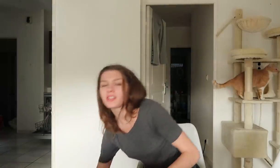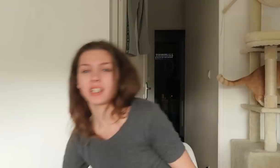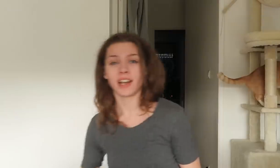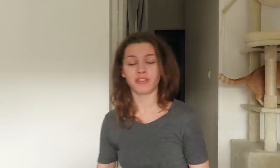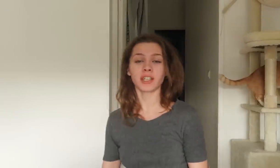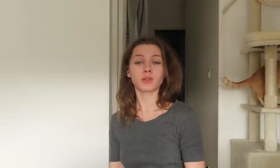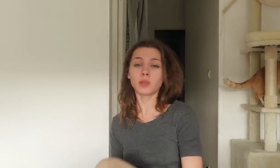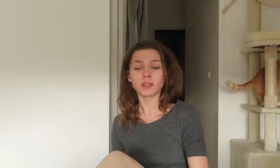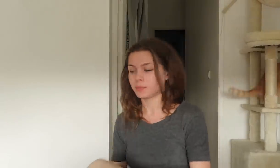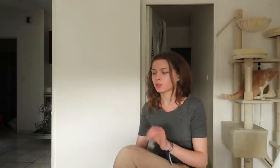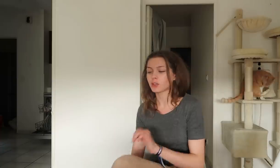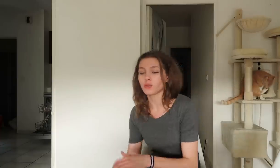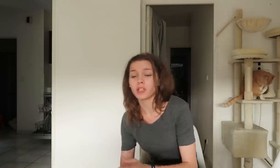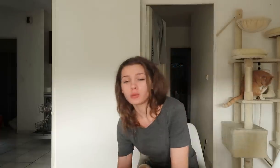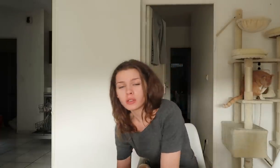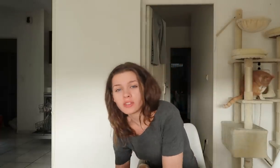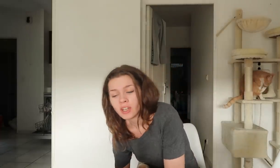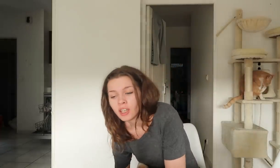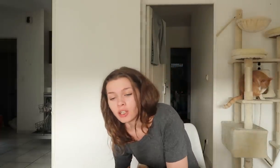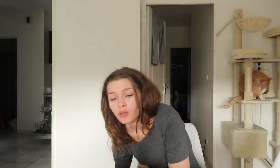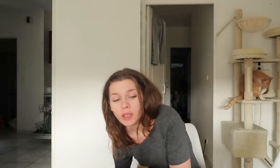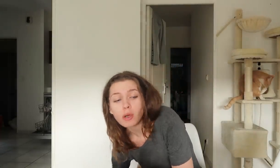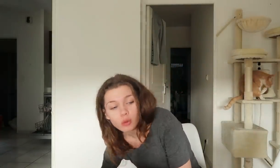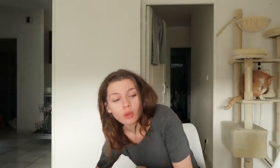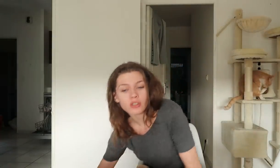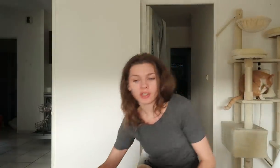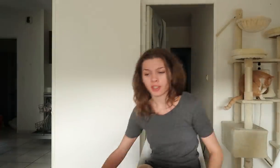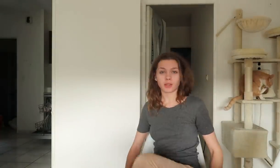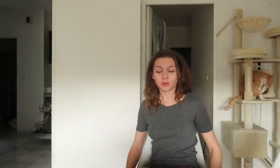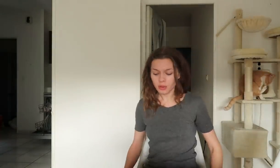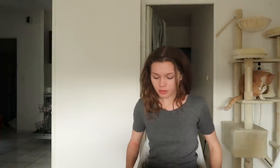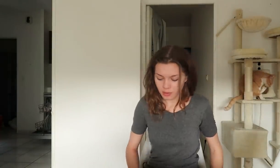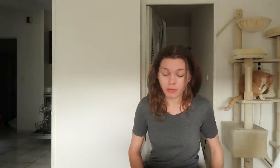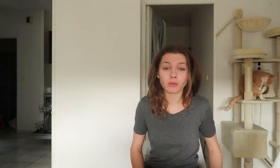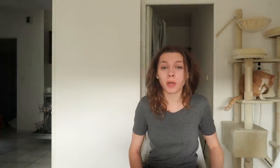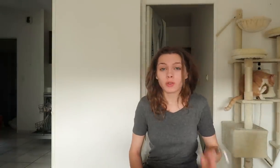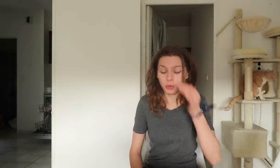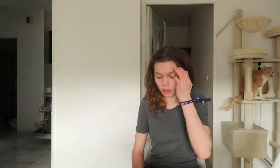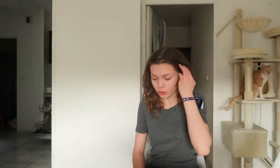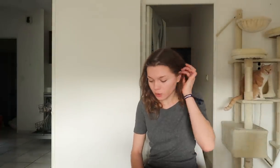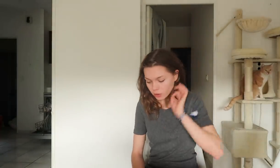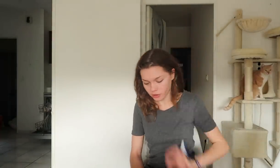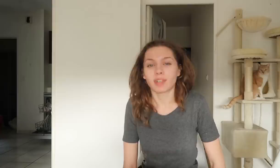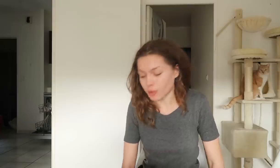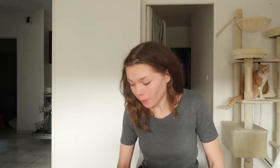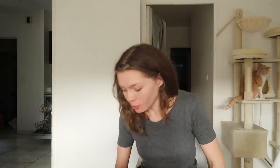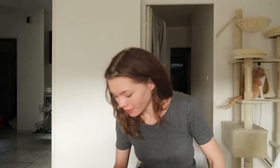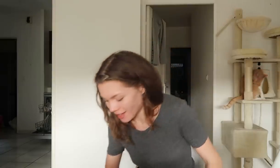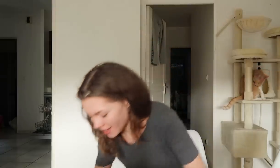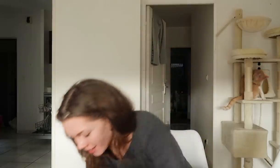elle est fière de moi. Parce que quand je fais les courses, je fais des bonnes courses. Et du coup, Elles font presque plus quand je fais les courses, parce qu'il n'y a pas besoin.